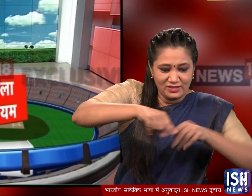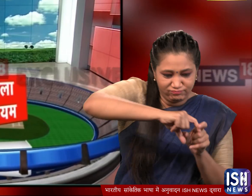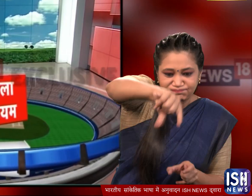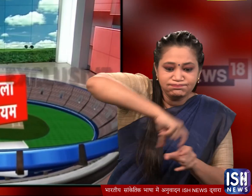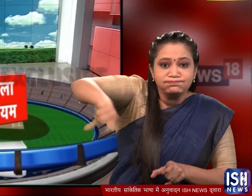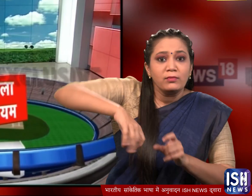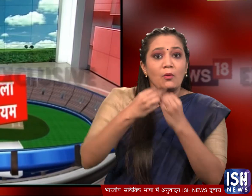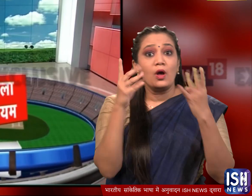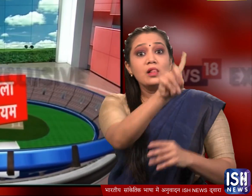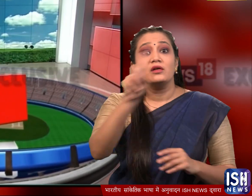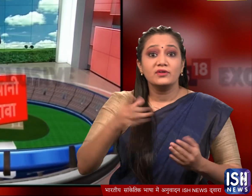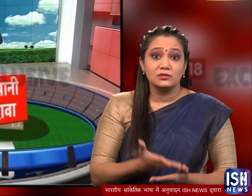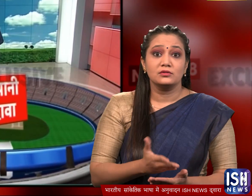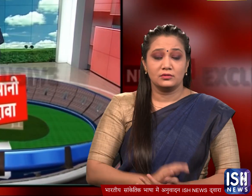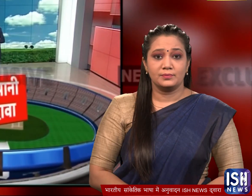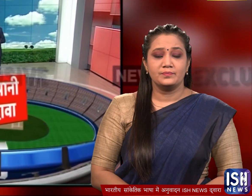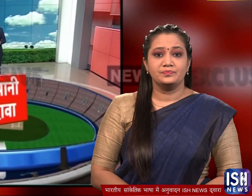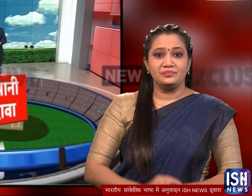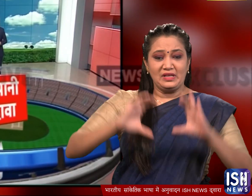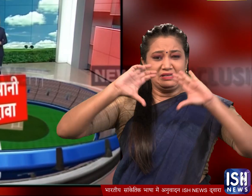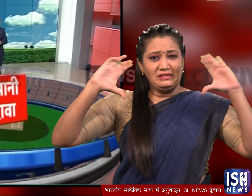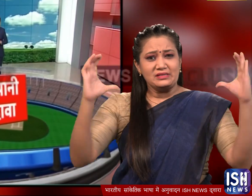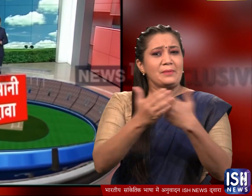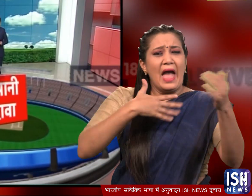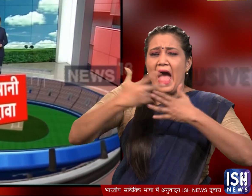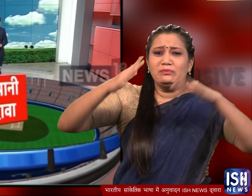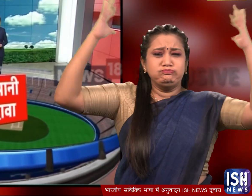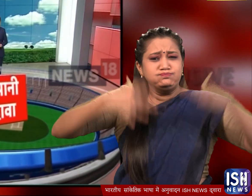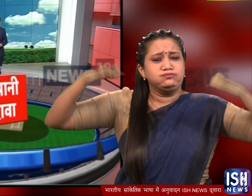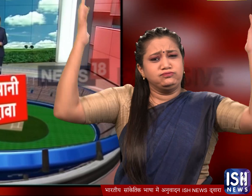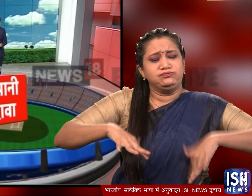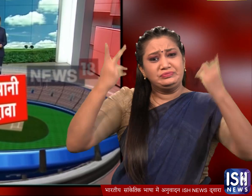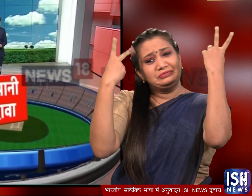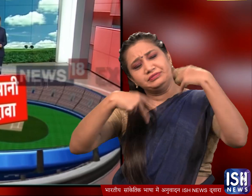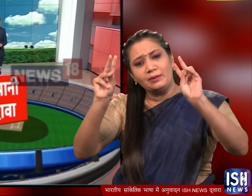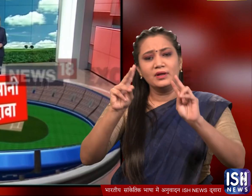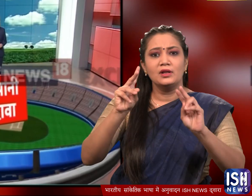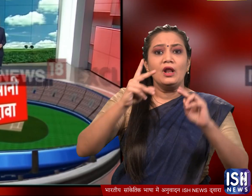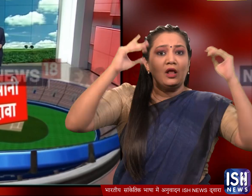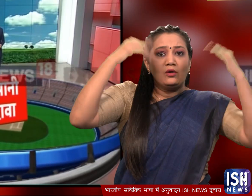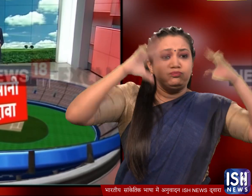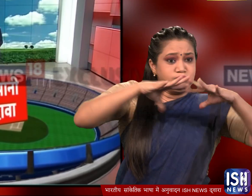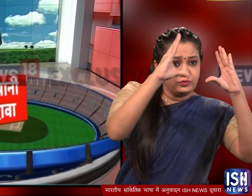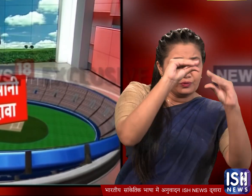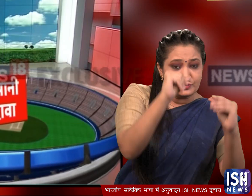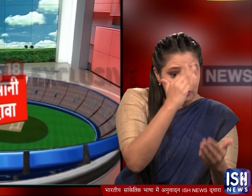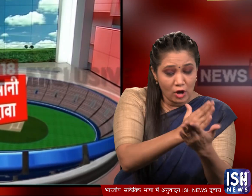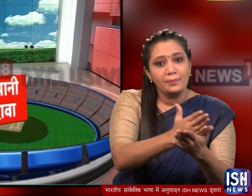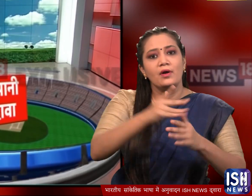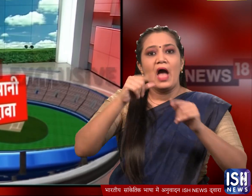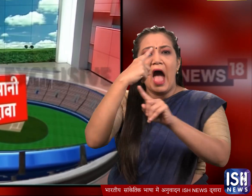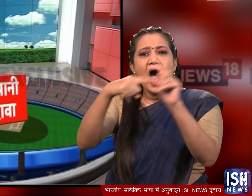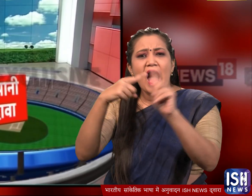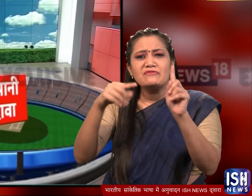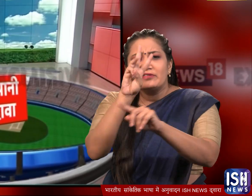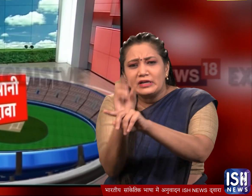गई। दावा यह भी किया जा रहा है कि स्टेडियम में कितनी भी बारिश हो जाए, बारिश रुकने के महज आधे घंटे के अंदर पानी पूरी